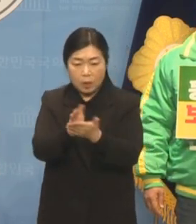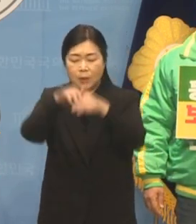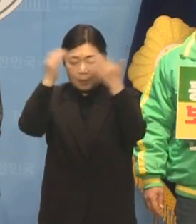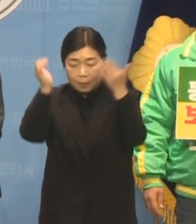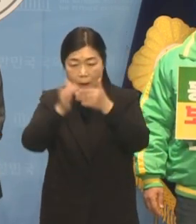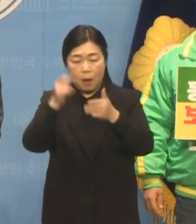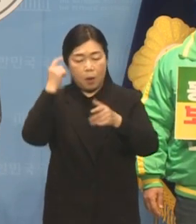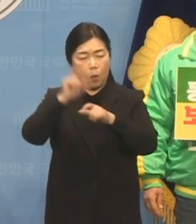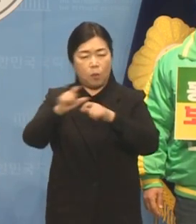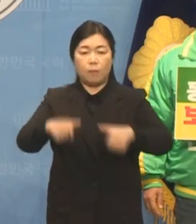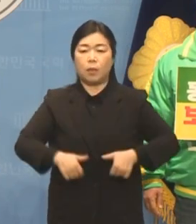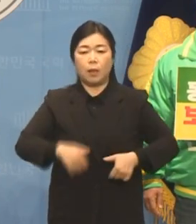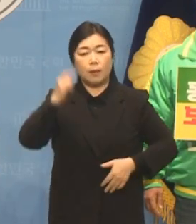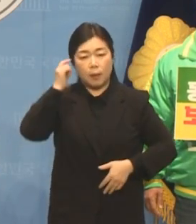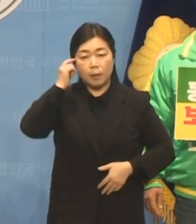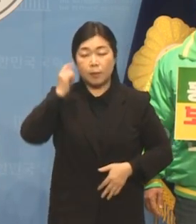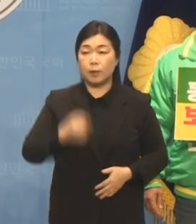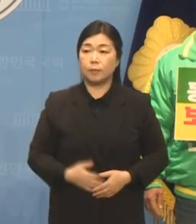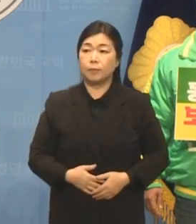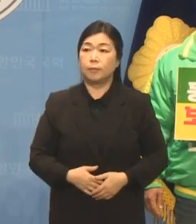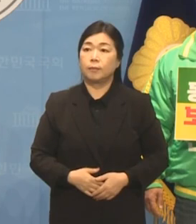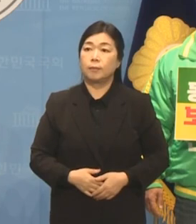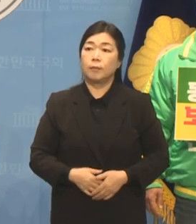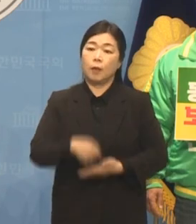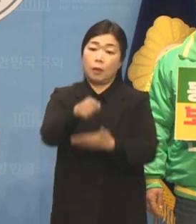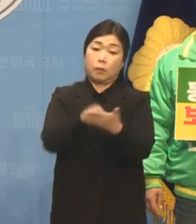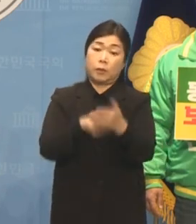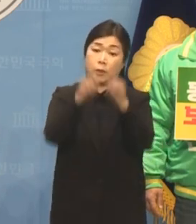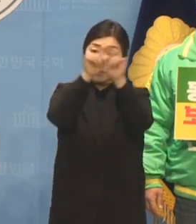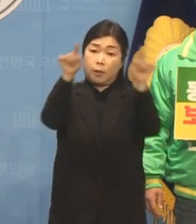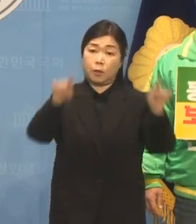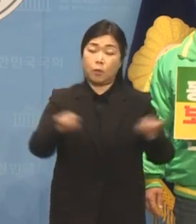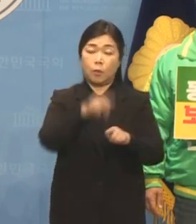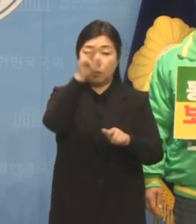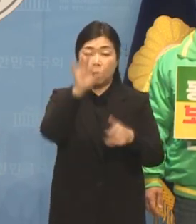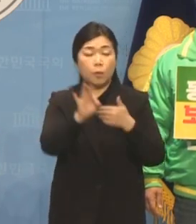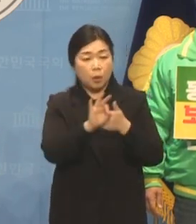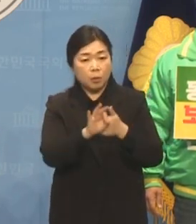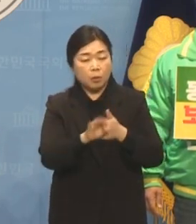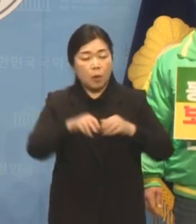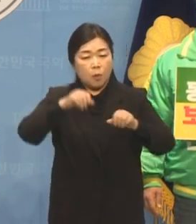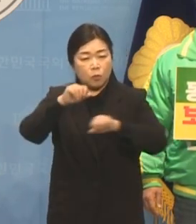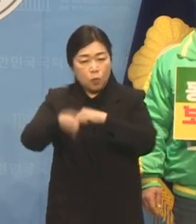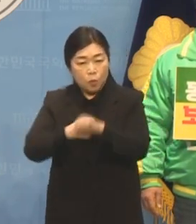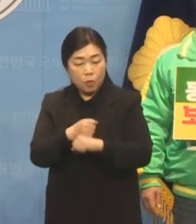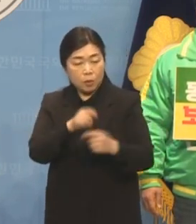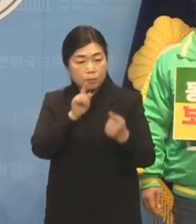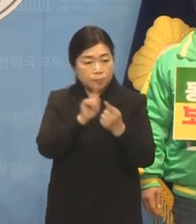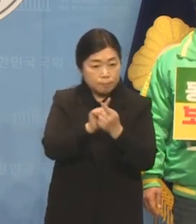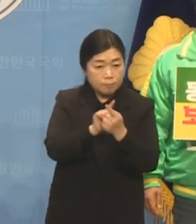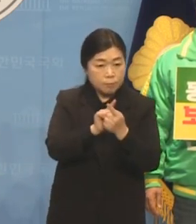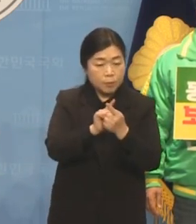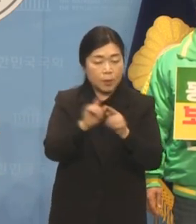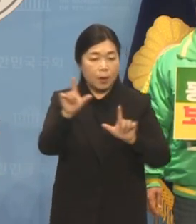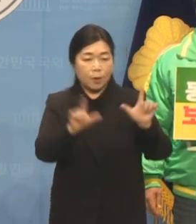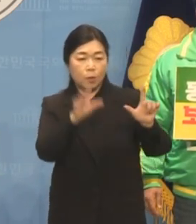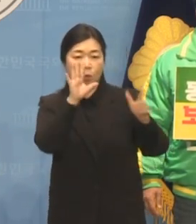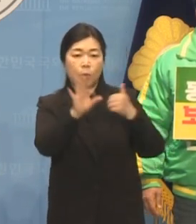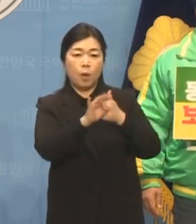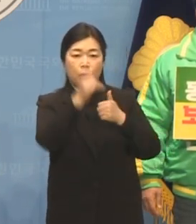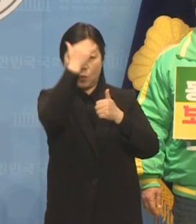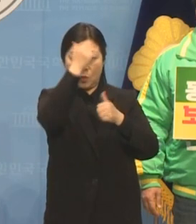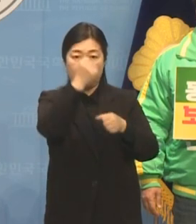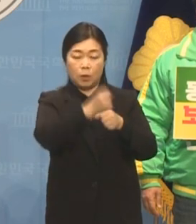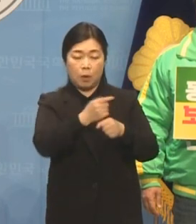들었었습니다. 기자회견문에 보면 동물을 대하는 태도를 보면 그 나라의 도덕성을 알 수 있다 이렇게